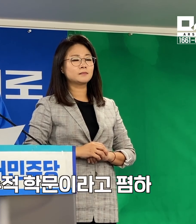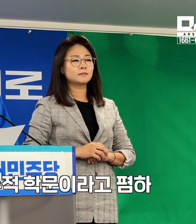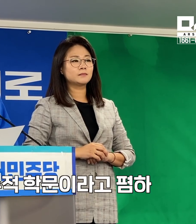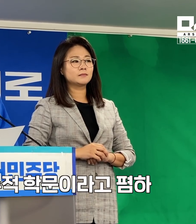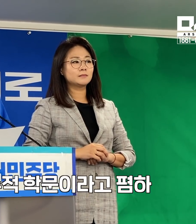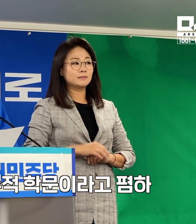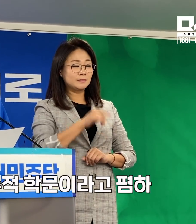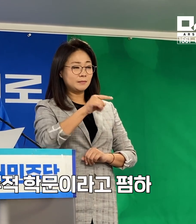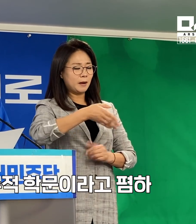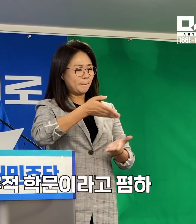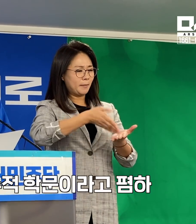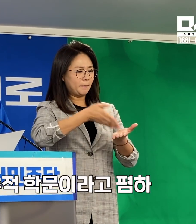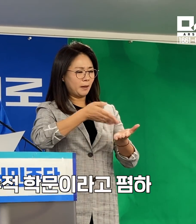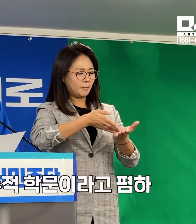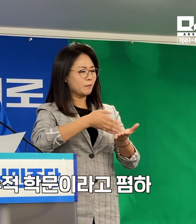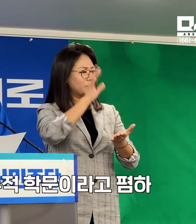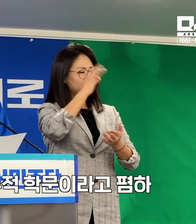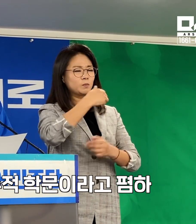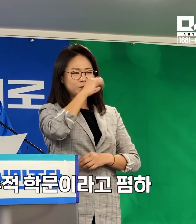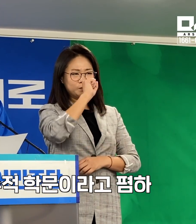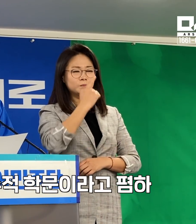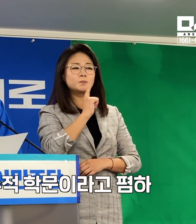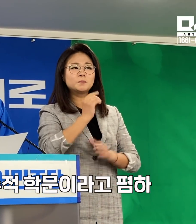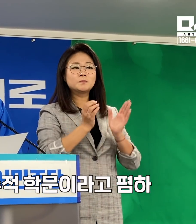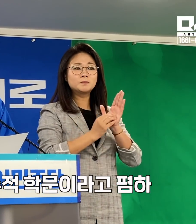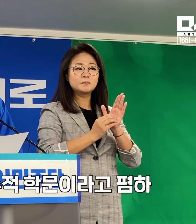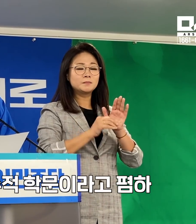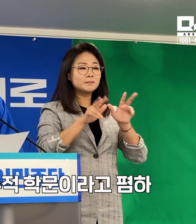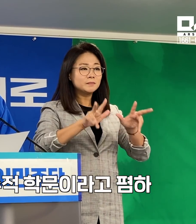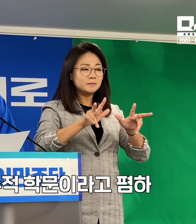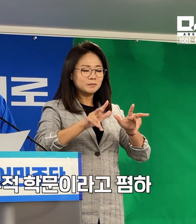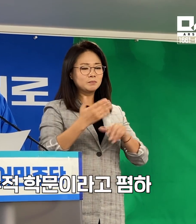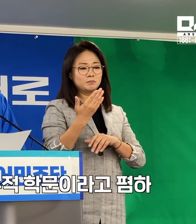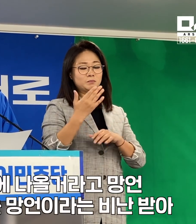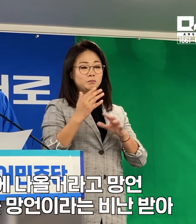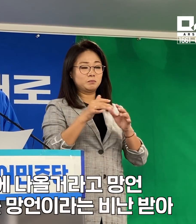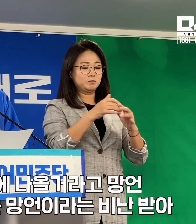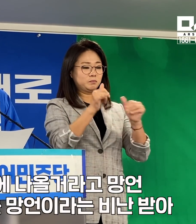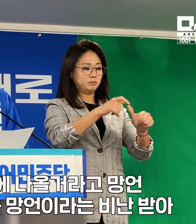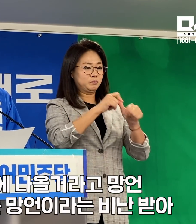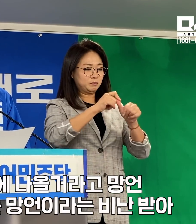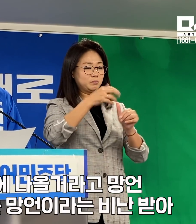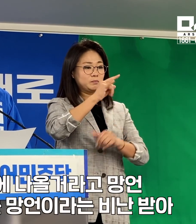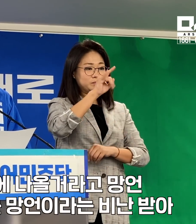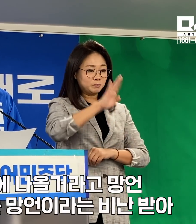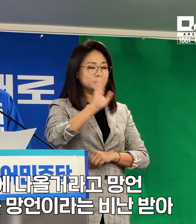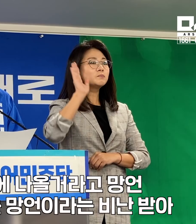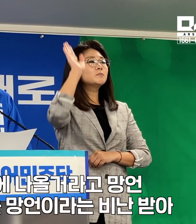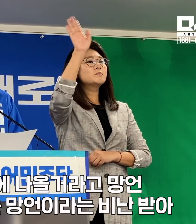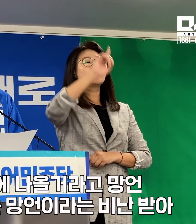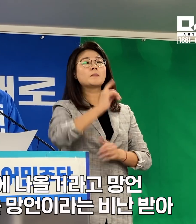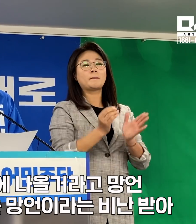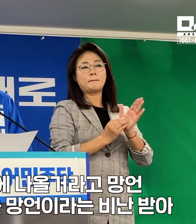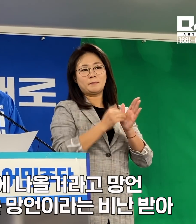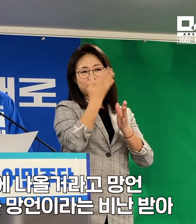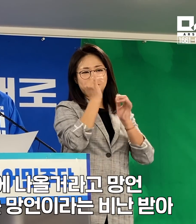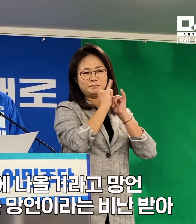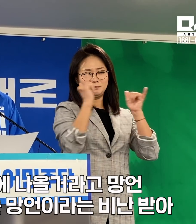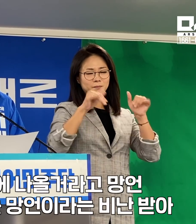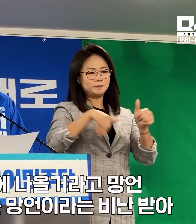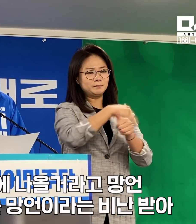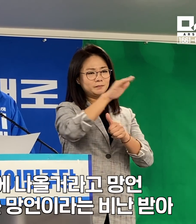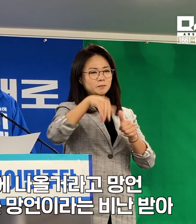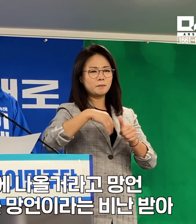인문학은 부수적 학문이라고 폄하하고 이미 상용화된 구직앱이 나중에 나올 거라며 제안했다가 청년